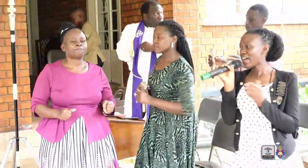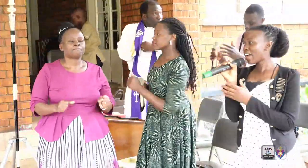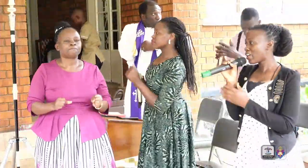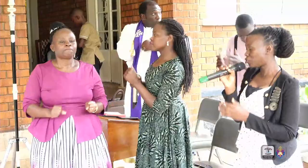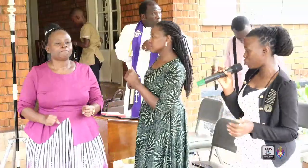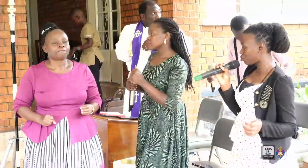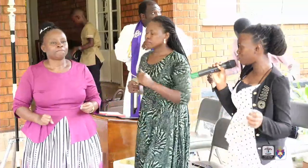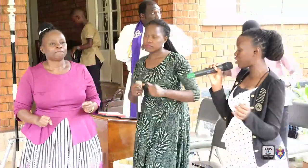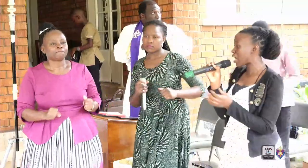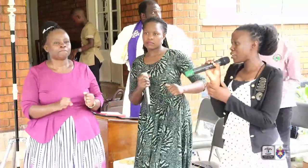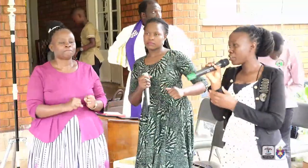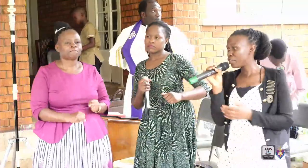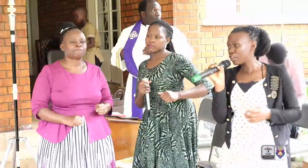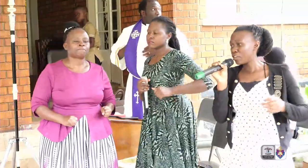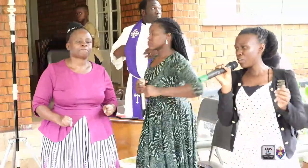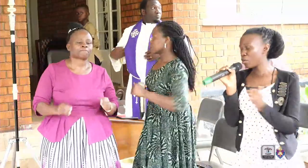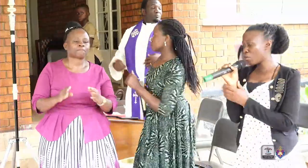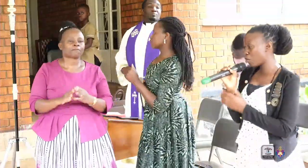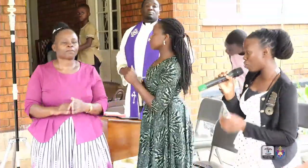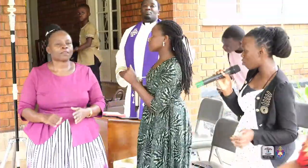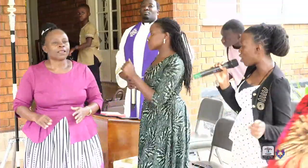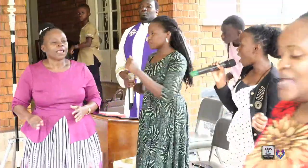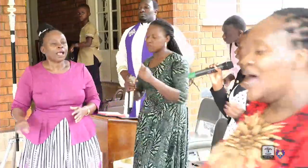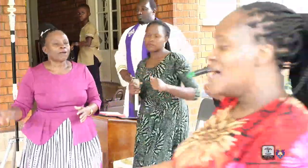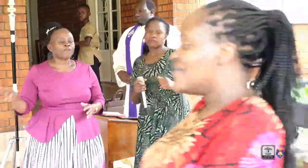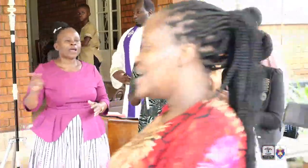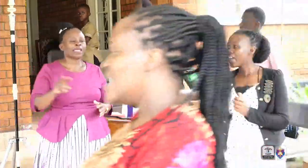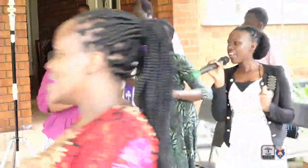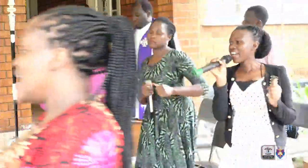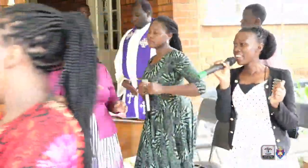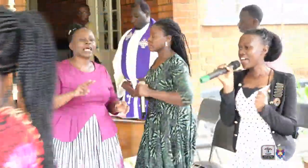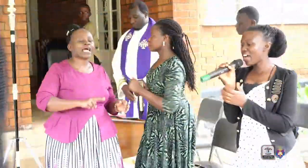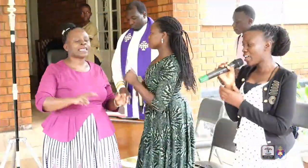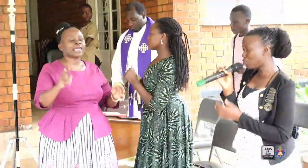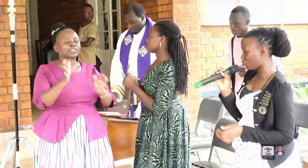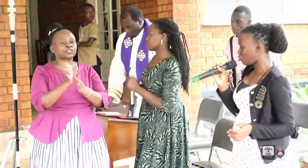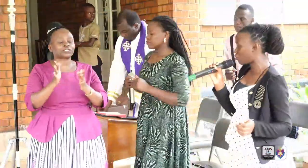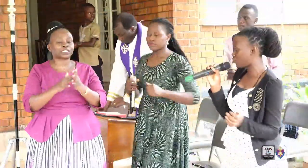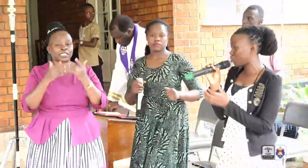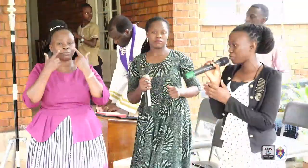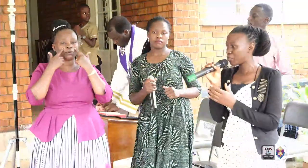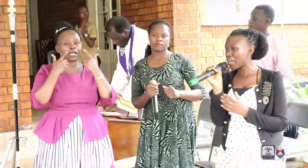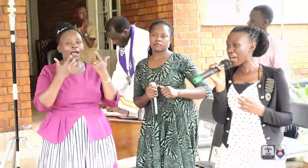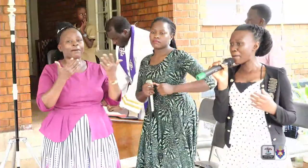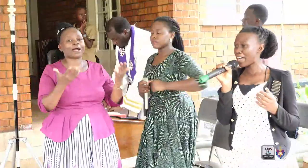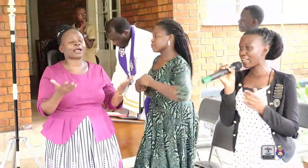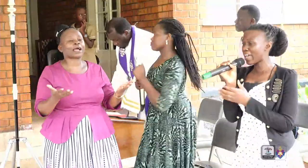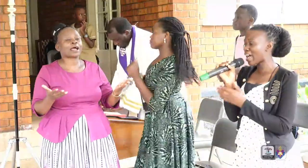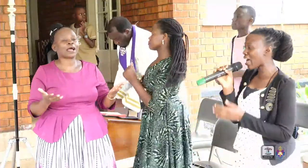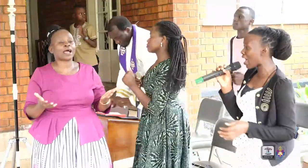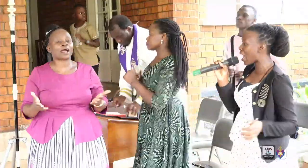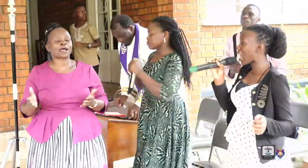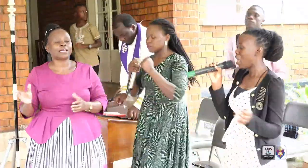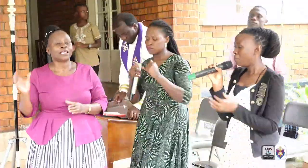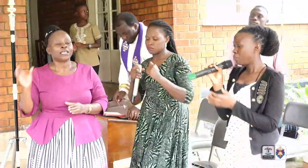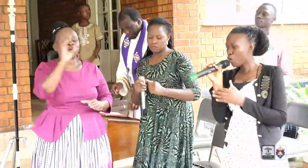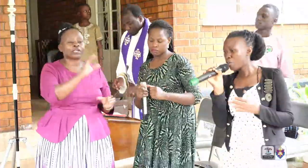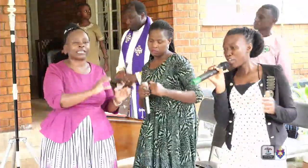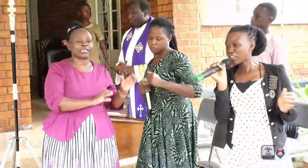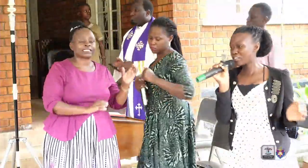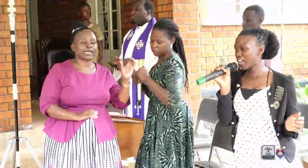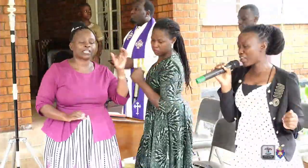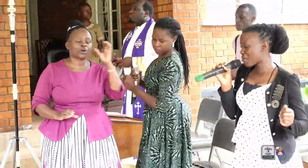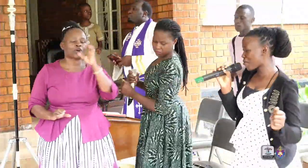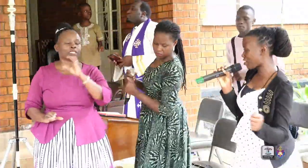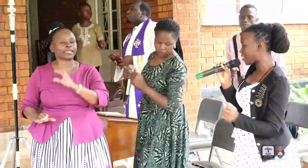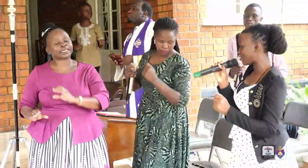afaanana yesu taliyo afaanana yesu simulabaga